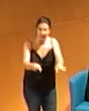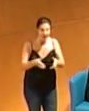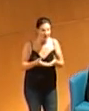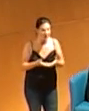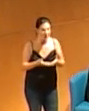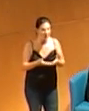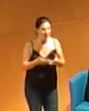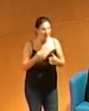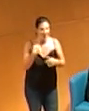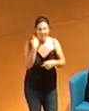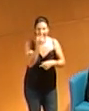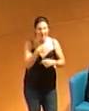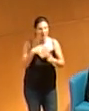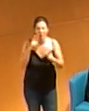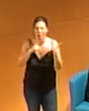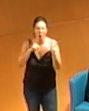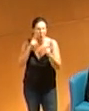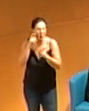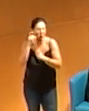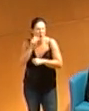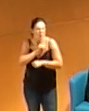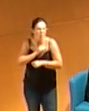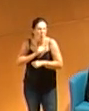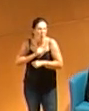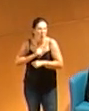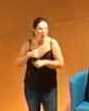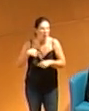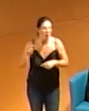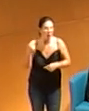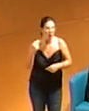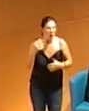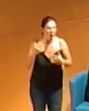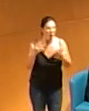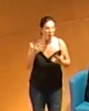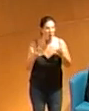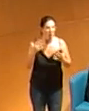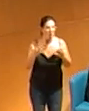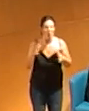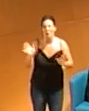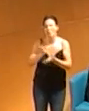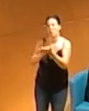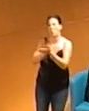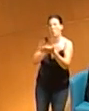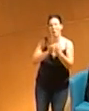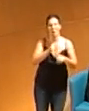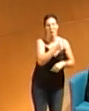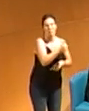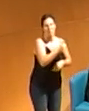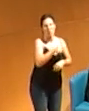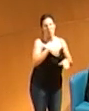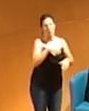tellement changé de tête que je lui ai dit, oh, excusez-moi madame, je me suis trompée, elle ne marche pas bien. Donc, le médecin a dit quand même, elle